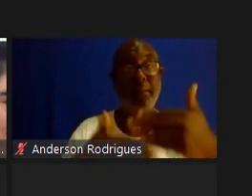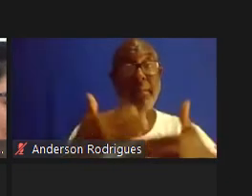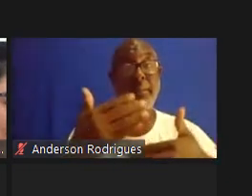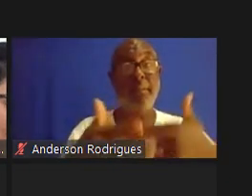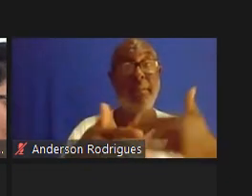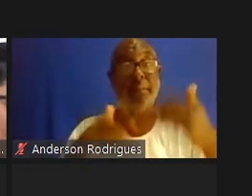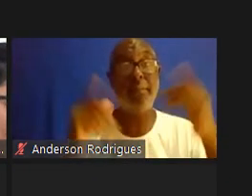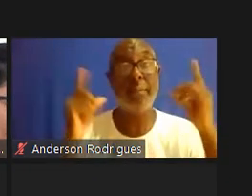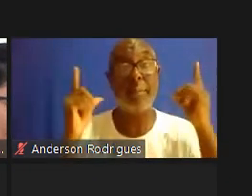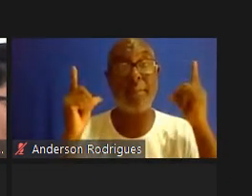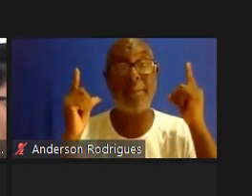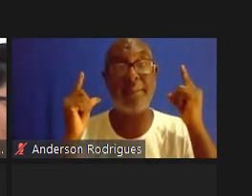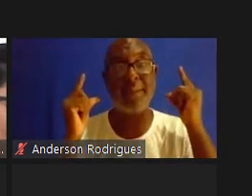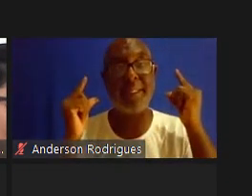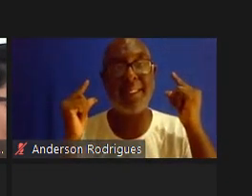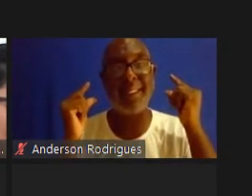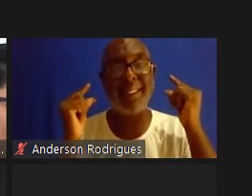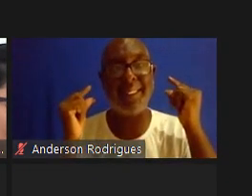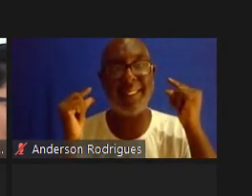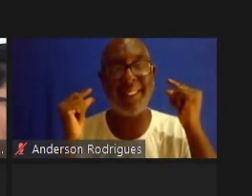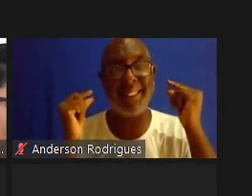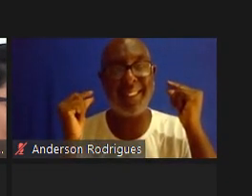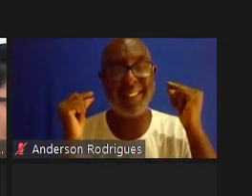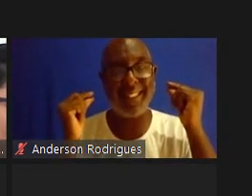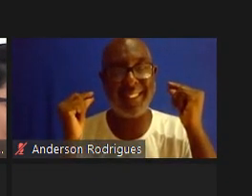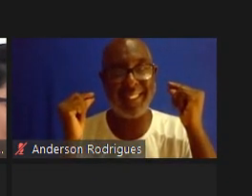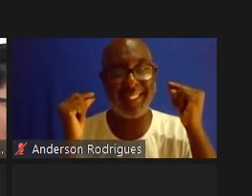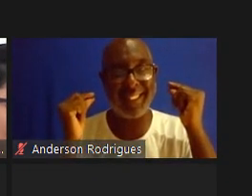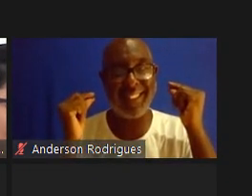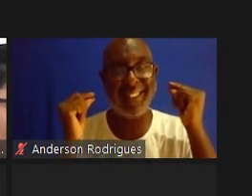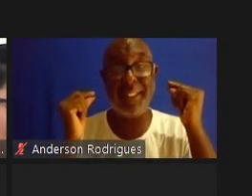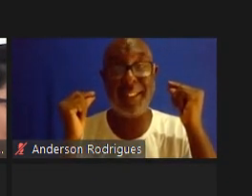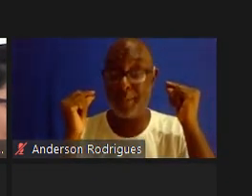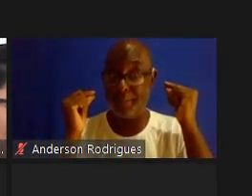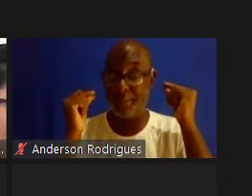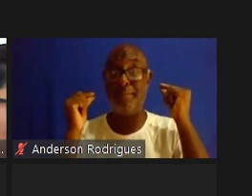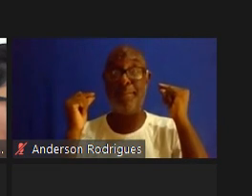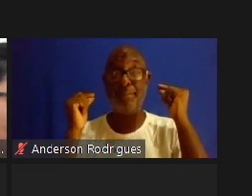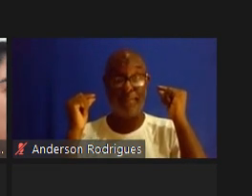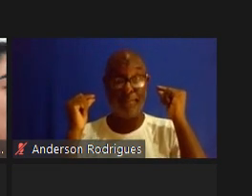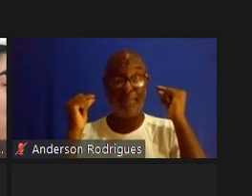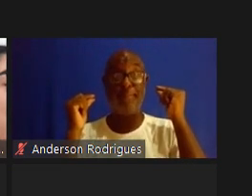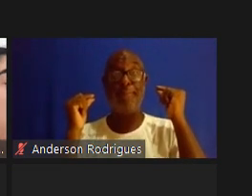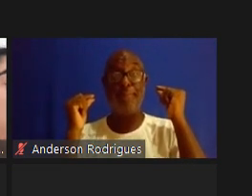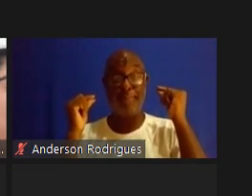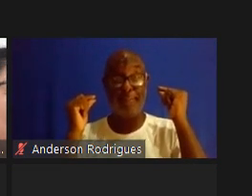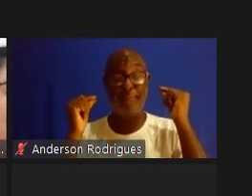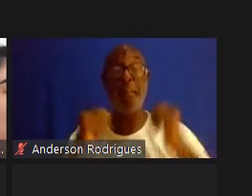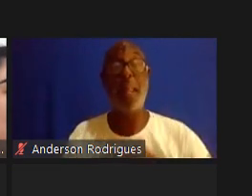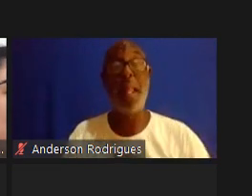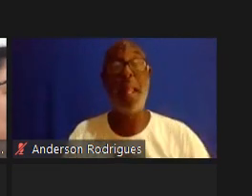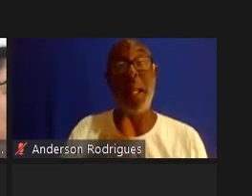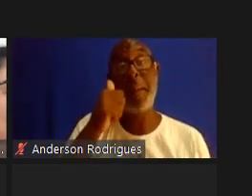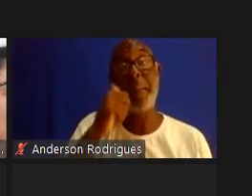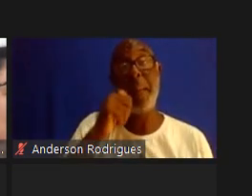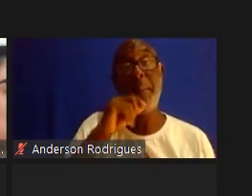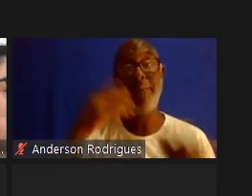caindo, bati aqui a parte de trás da cabeça, ok, achamos que era um tom